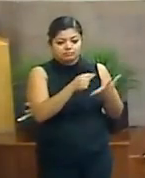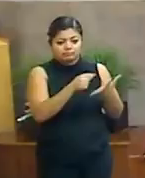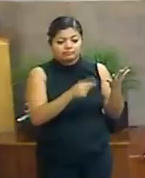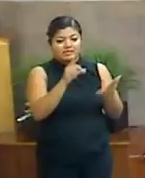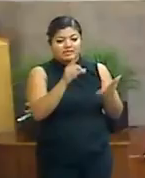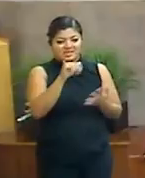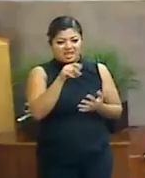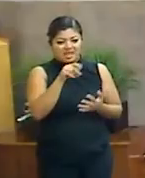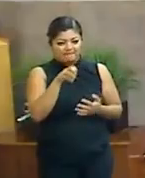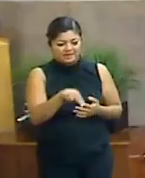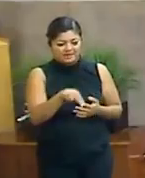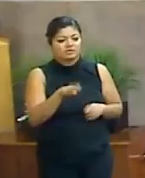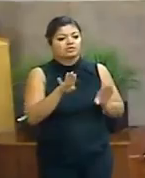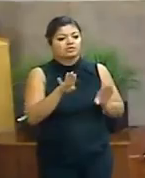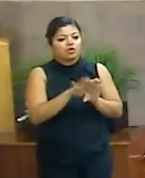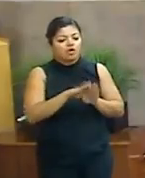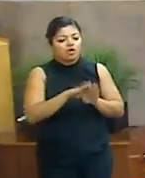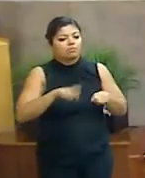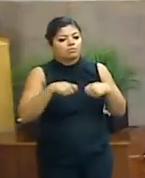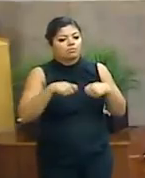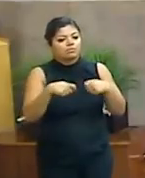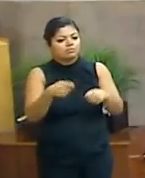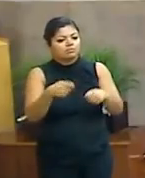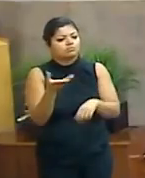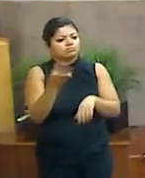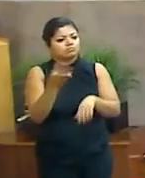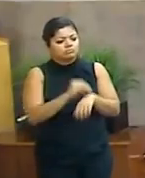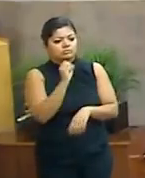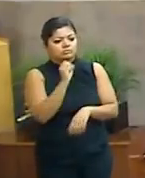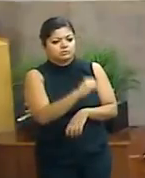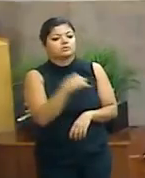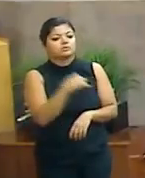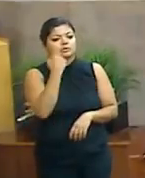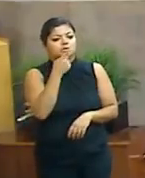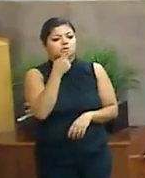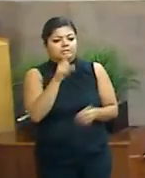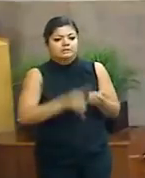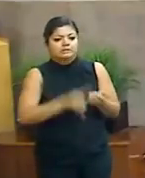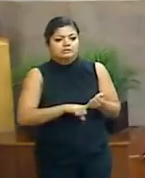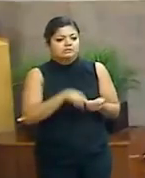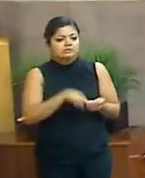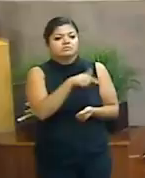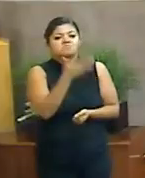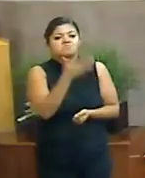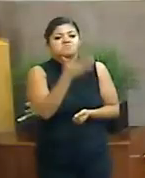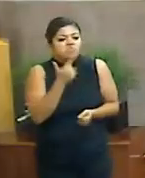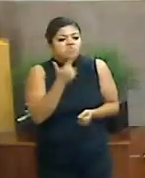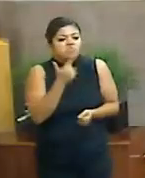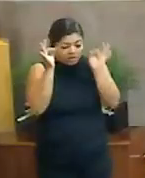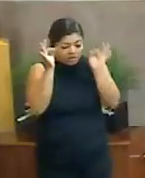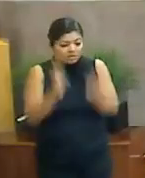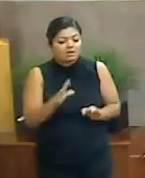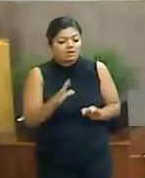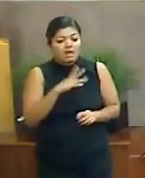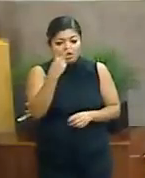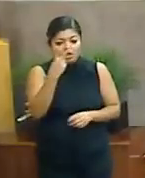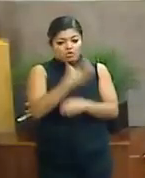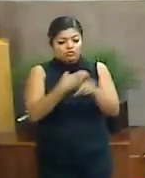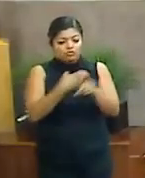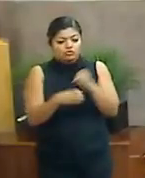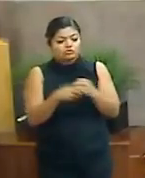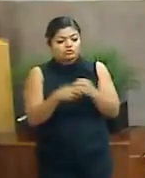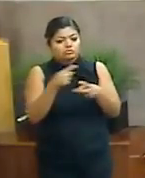sobre la trascendencia en la vida pública les adora a la oposición es un argumento que resulta ineficaz en actualizarse dos causas de improcedencia